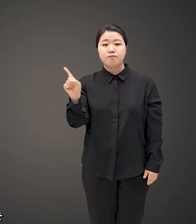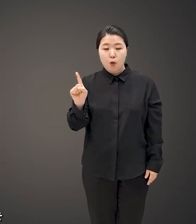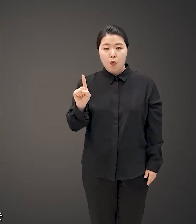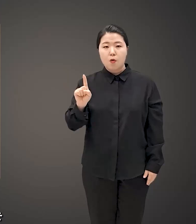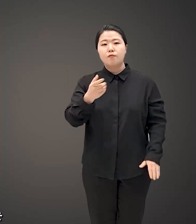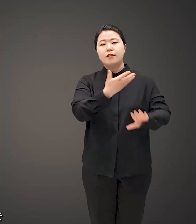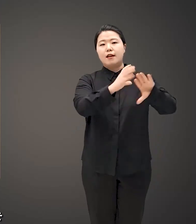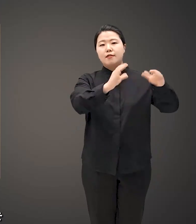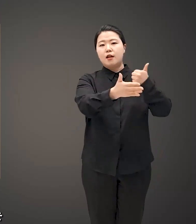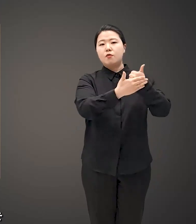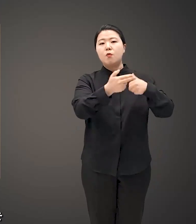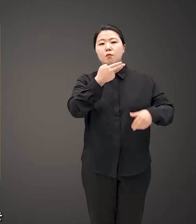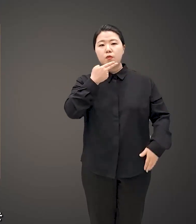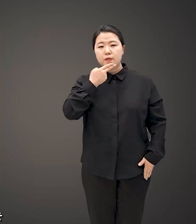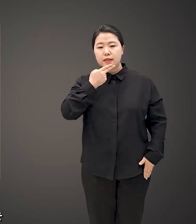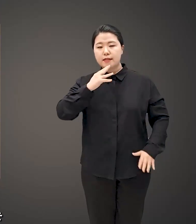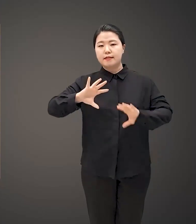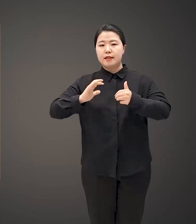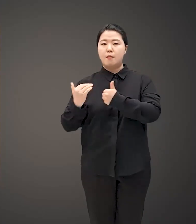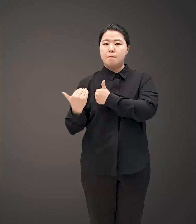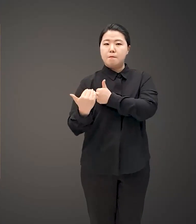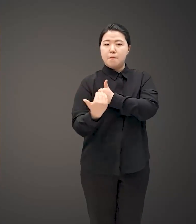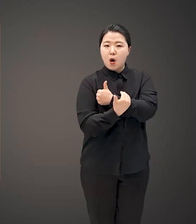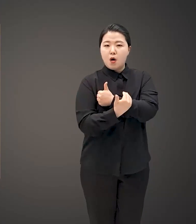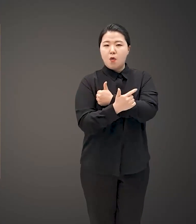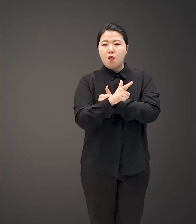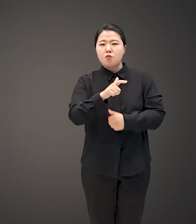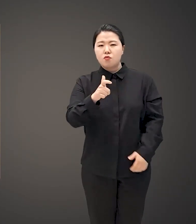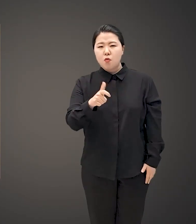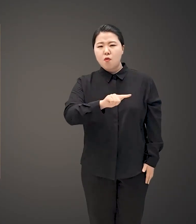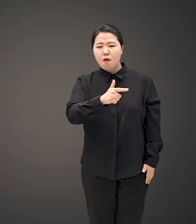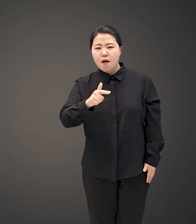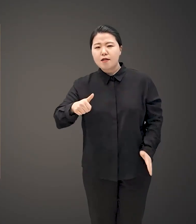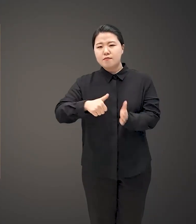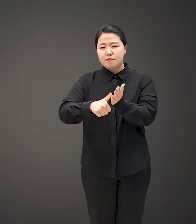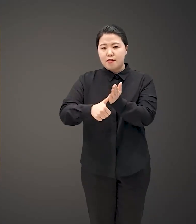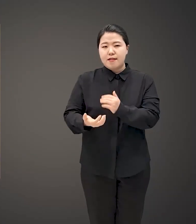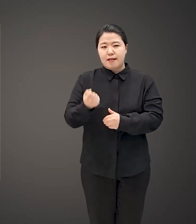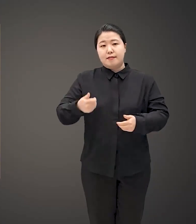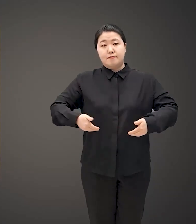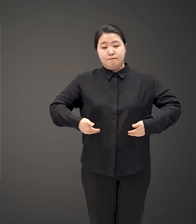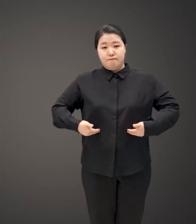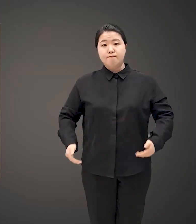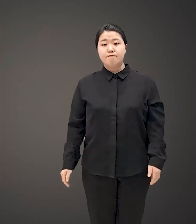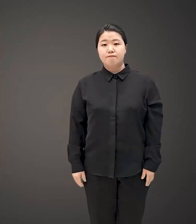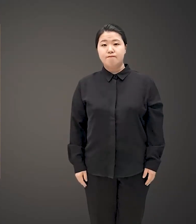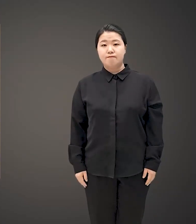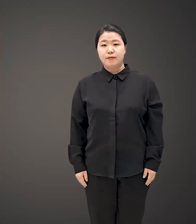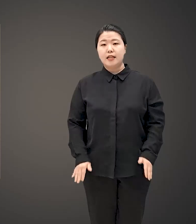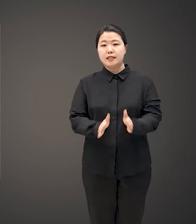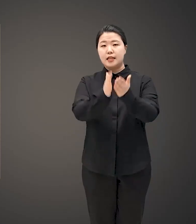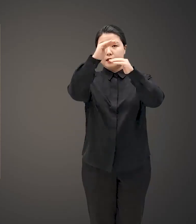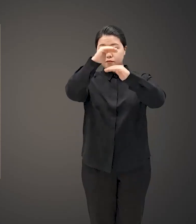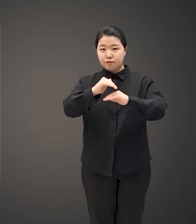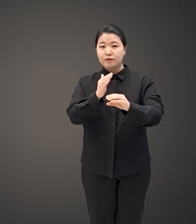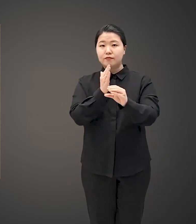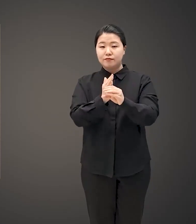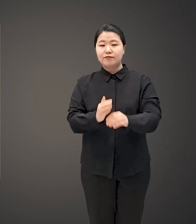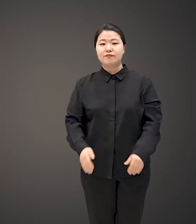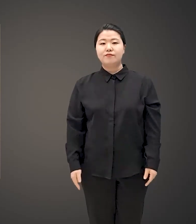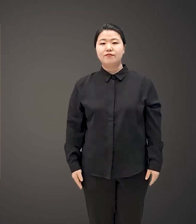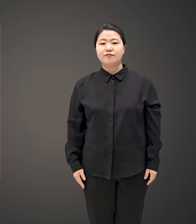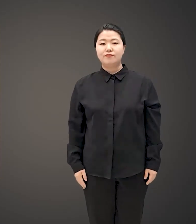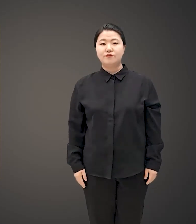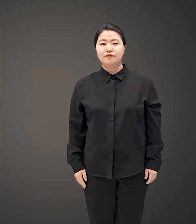무엇보다도 나라를 자기 힘으로 지킬 수 있는 국방과 무기의 힘을 기르지 않으면 안 됩니다. 책 속 문장.